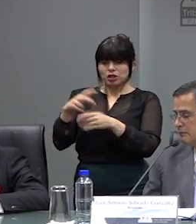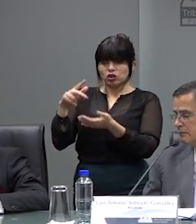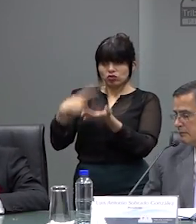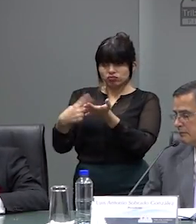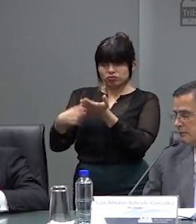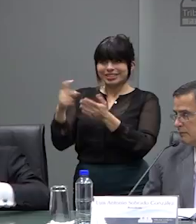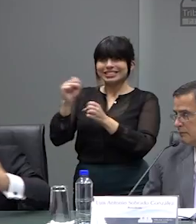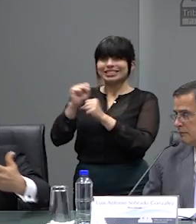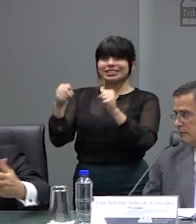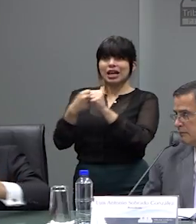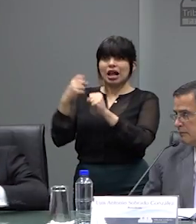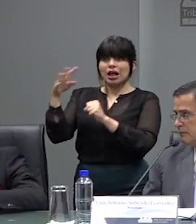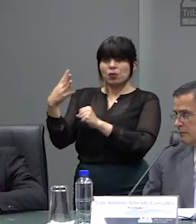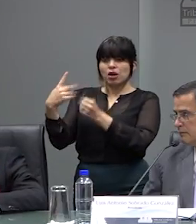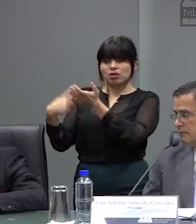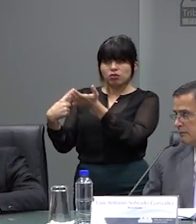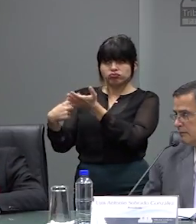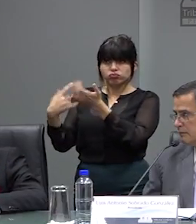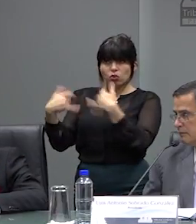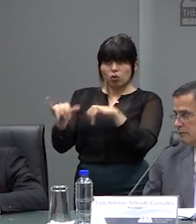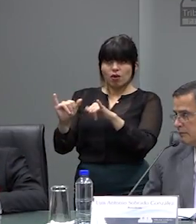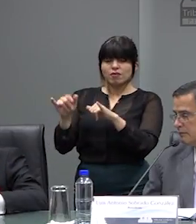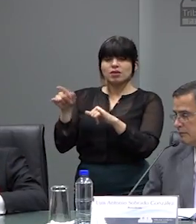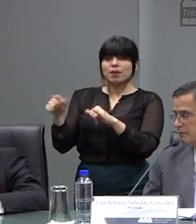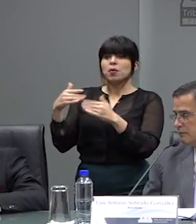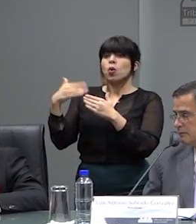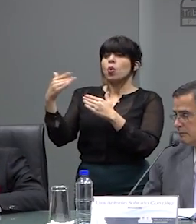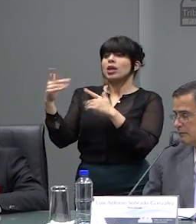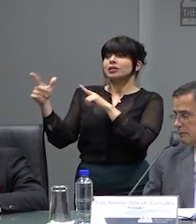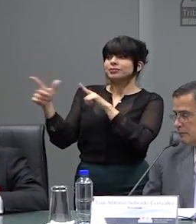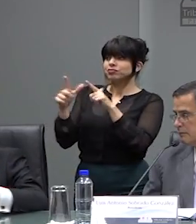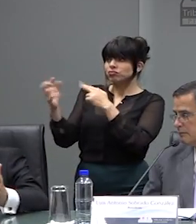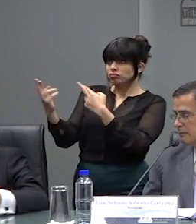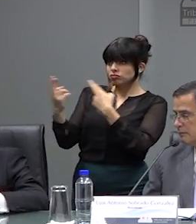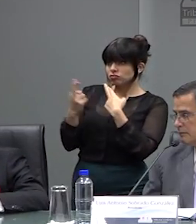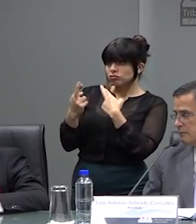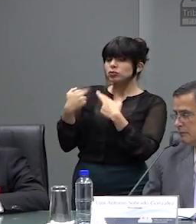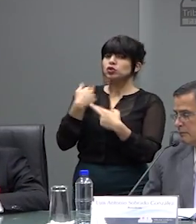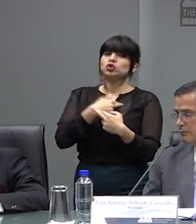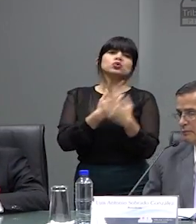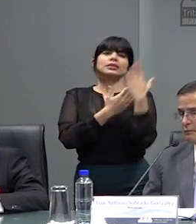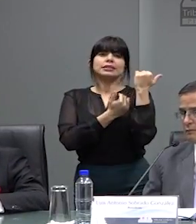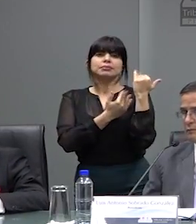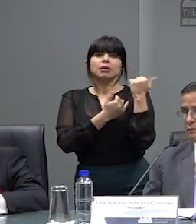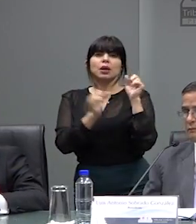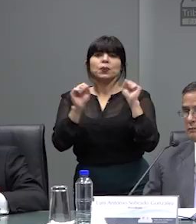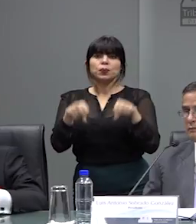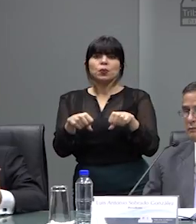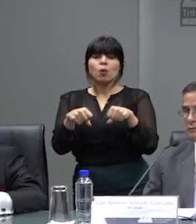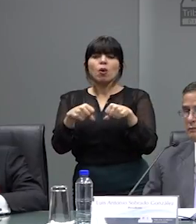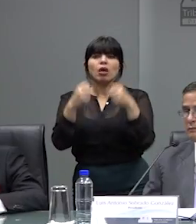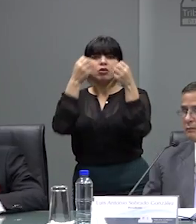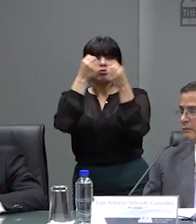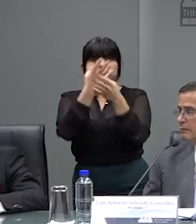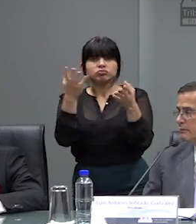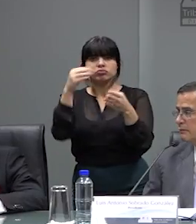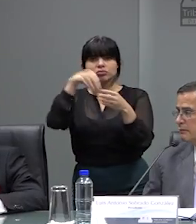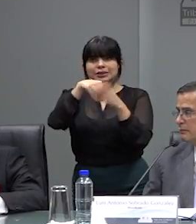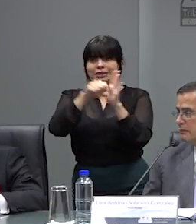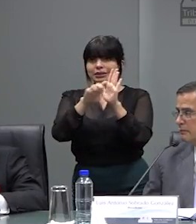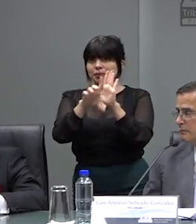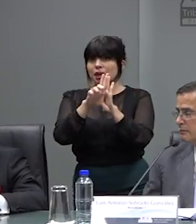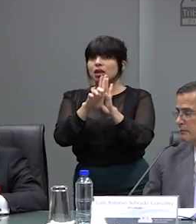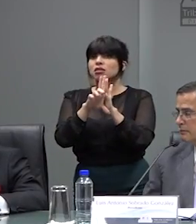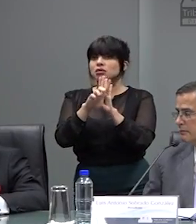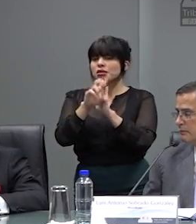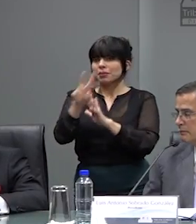Sala Constitucional, pero en el momento que salga la resolución de ahí, esperamos poder conocerlo en la Asamblea Legislativa